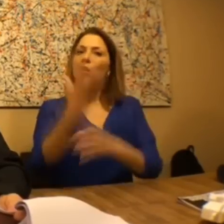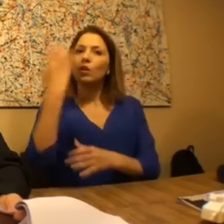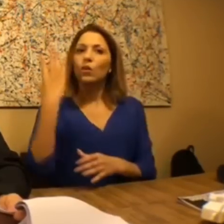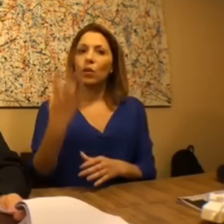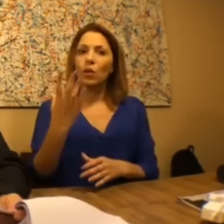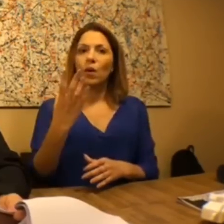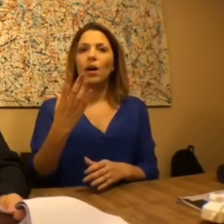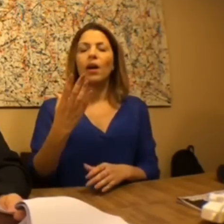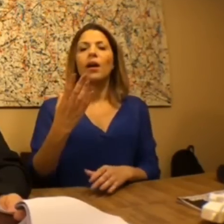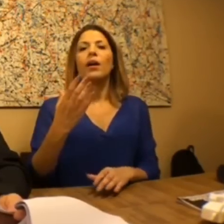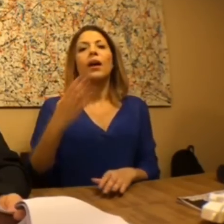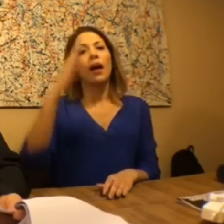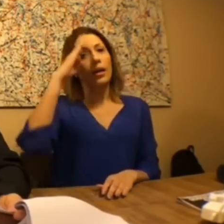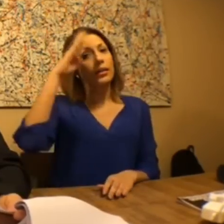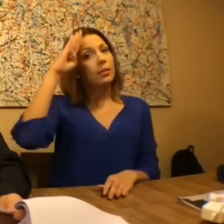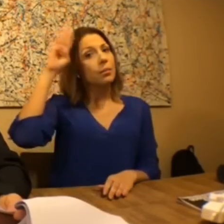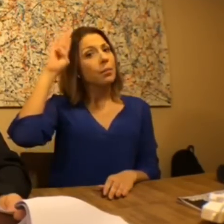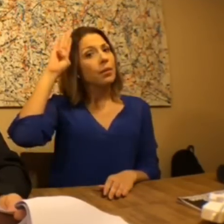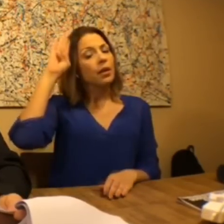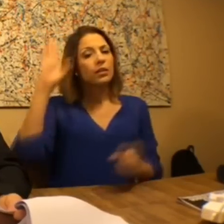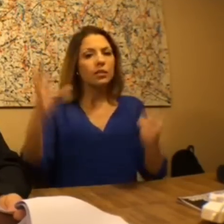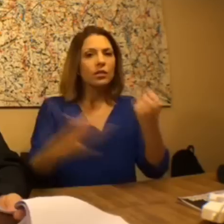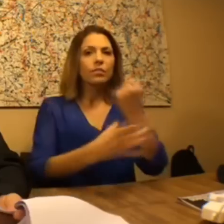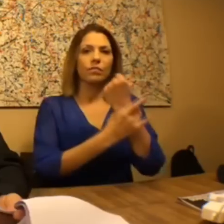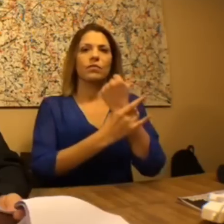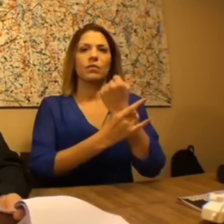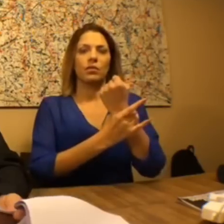Sul-Americana. Eles realmente